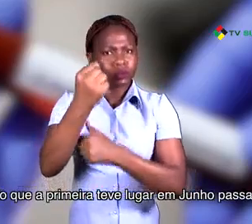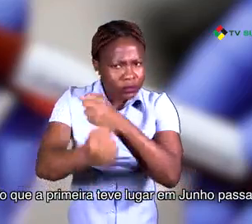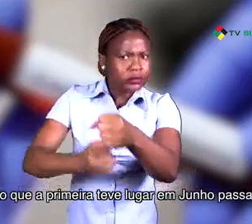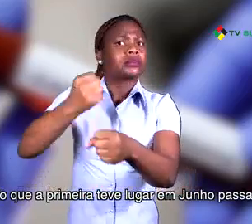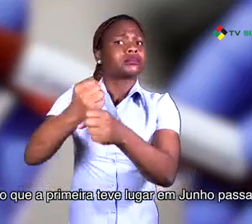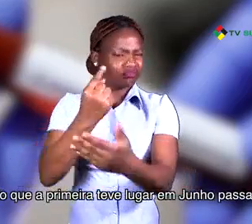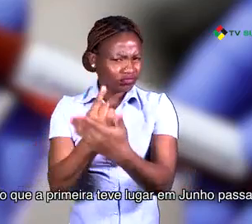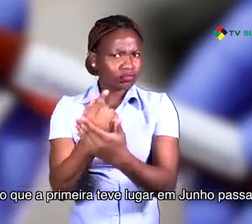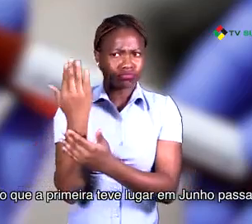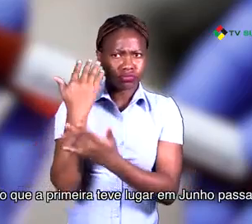passado.